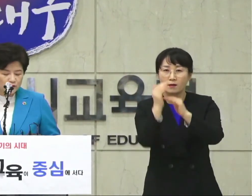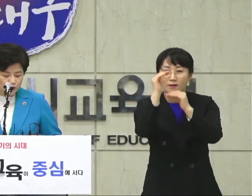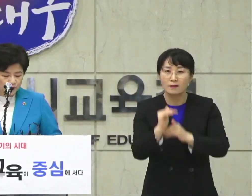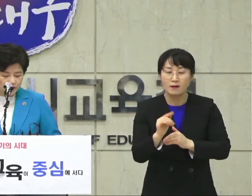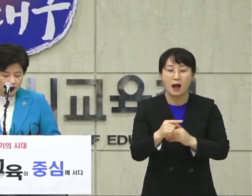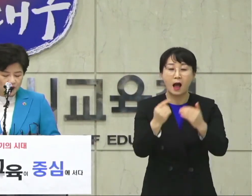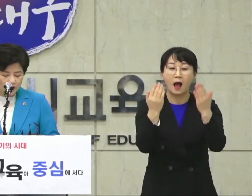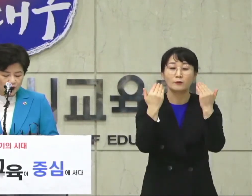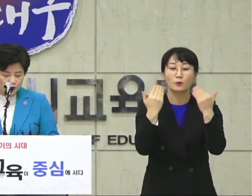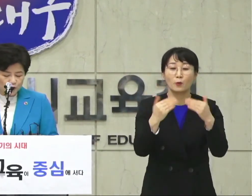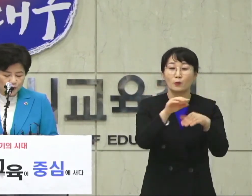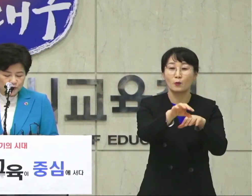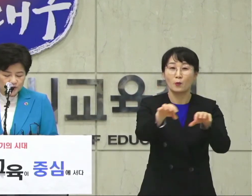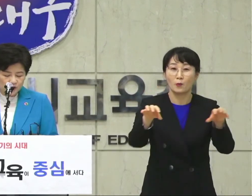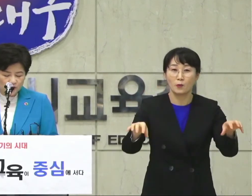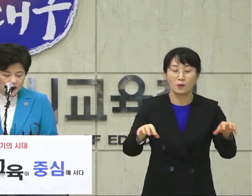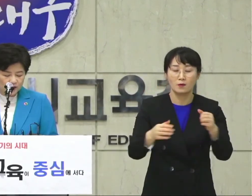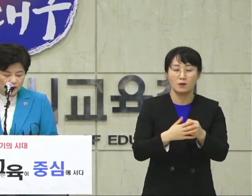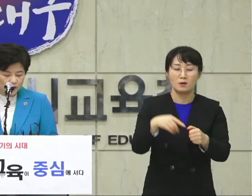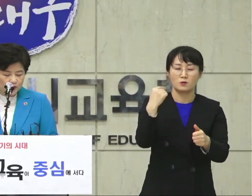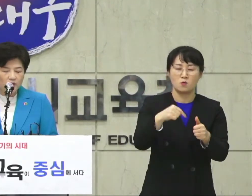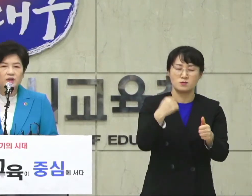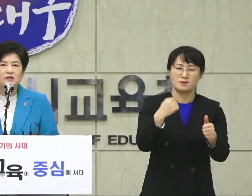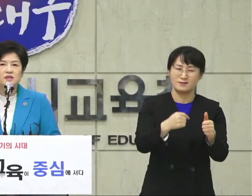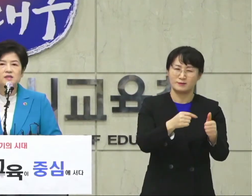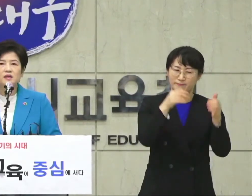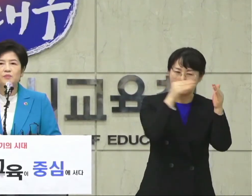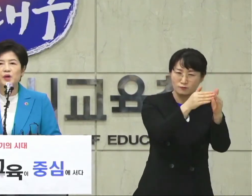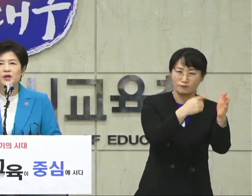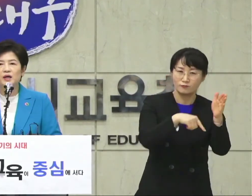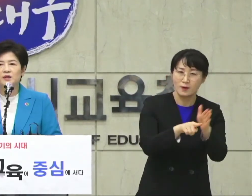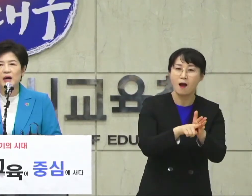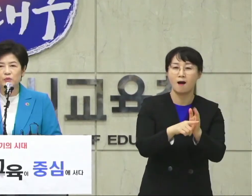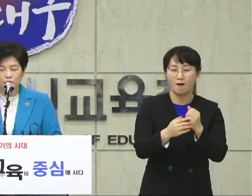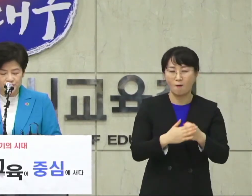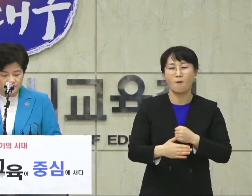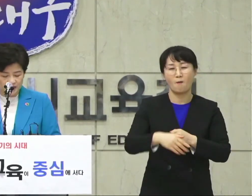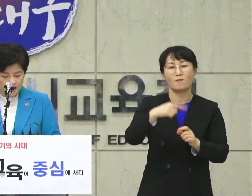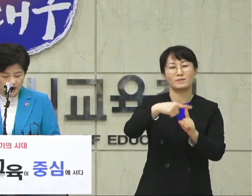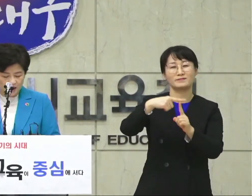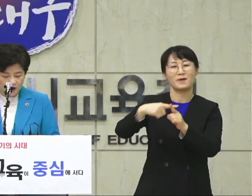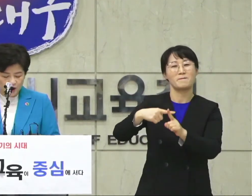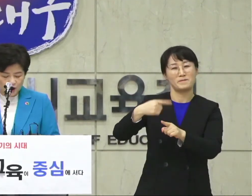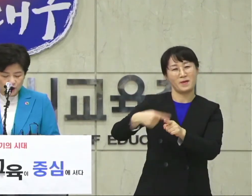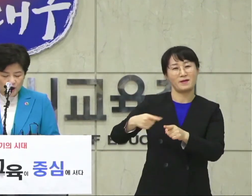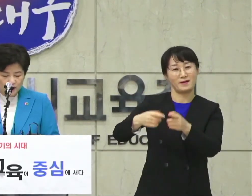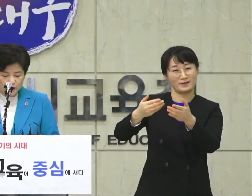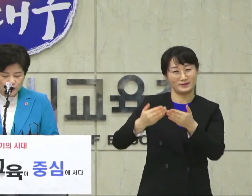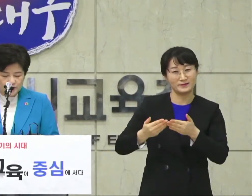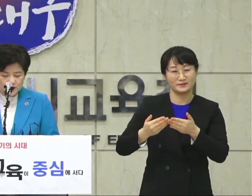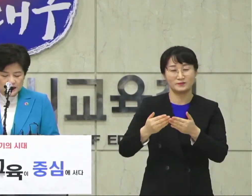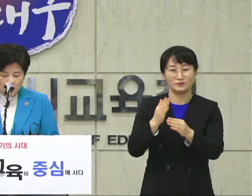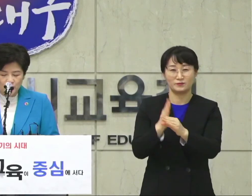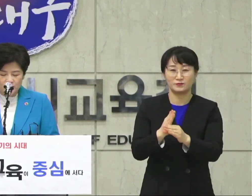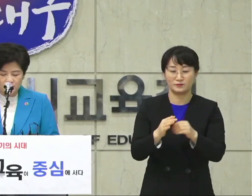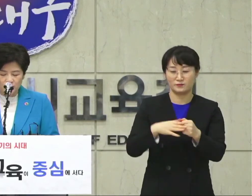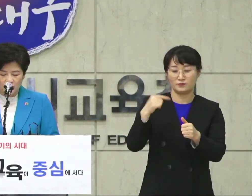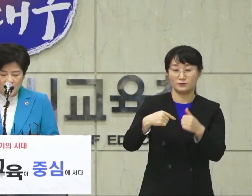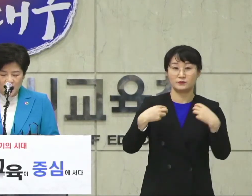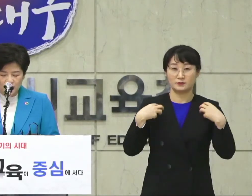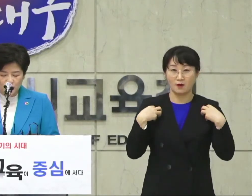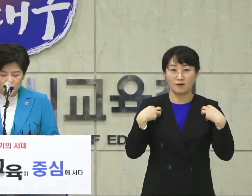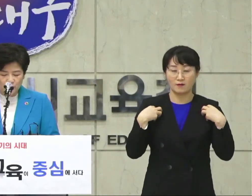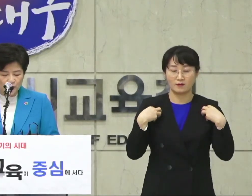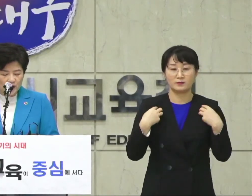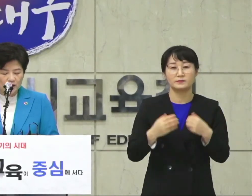학교 현장으로부터 교육 본질을 위한 노력으로 긍정적인 평가를 받고 있습니다. 또한 교육청